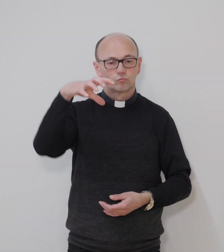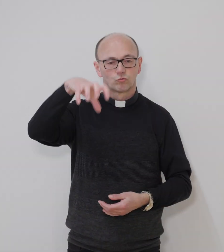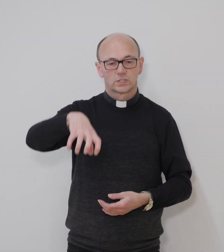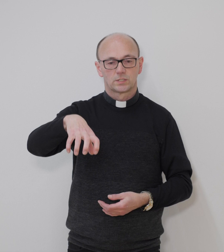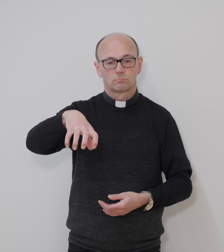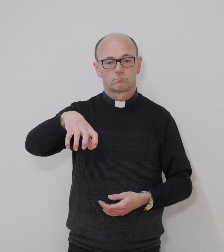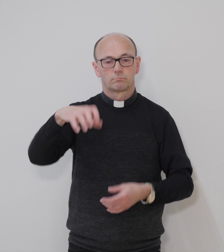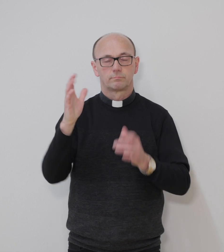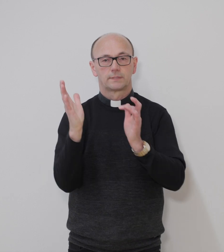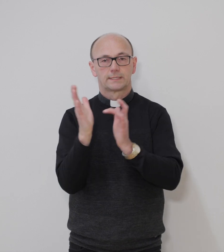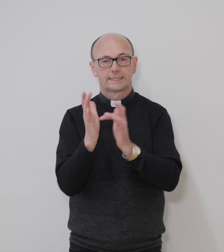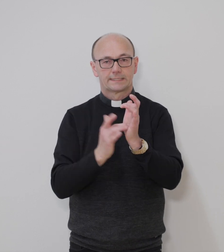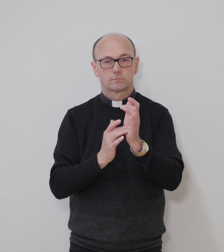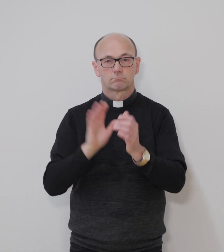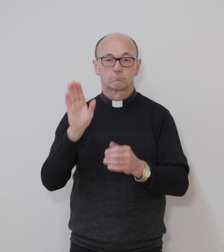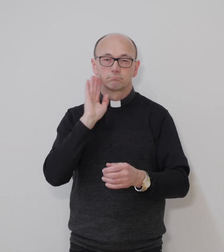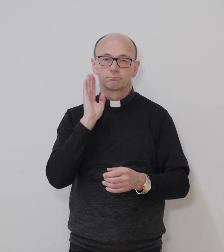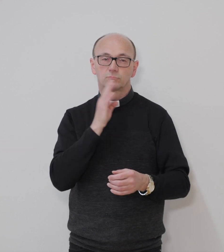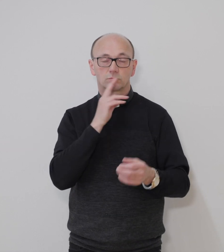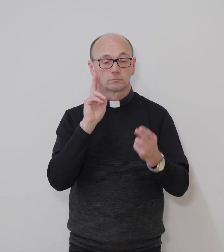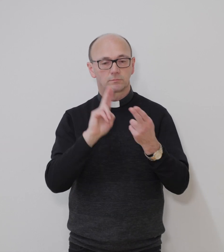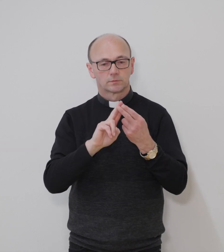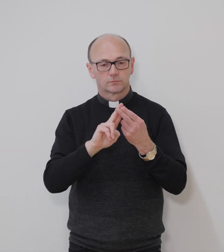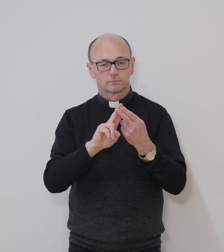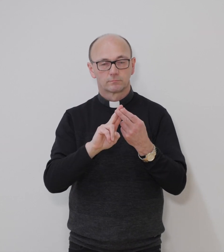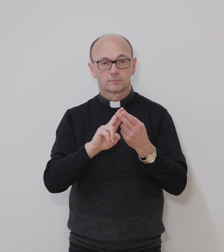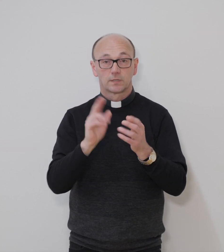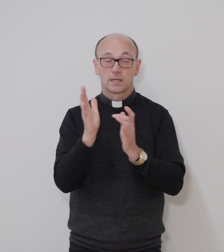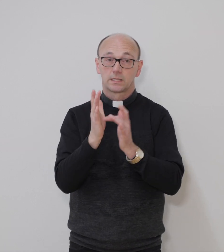Vierte Station. Jesus begegnet seiner Mutter.